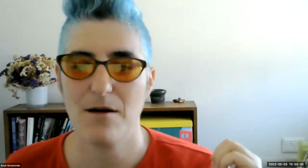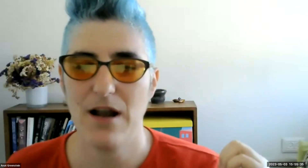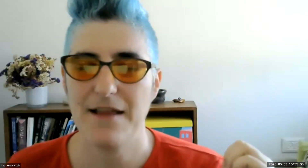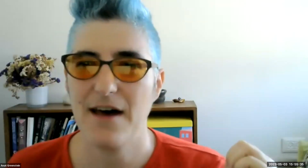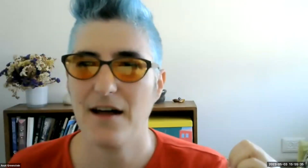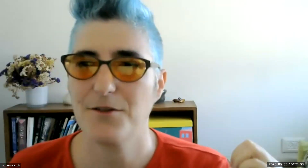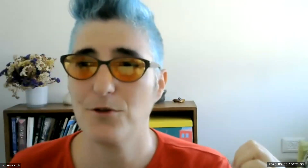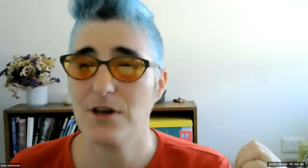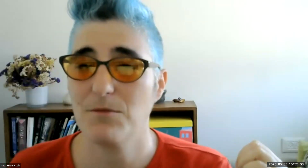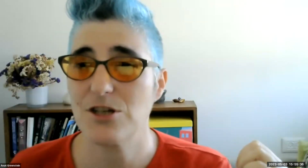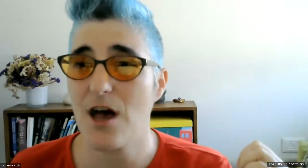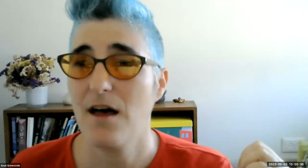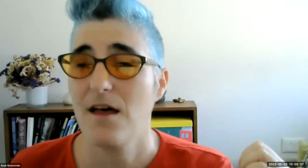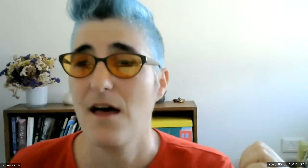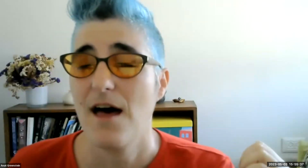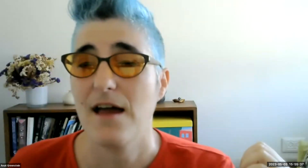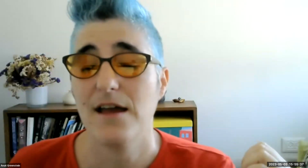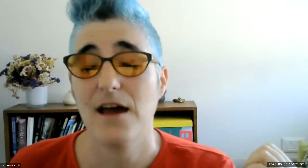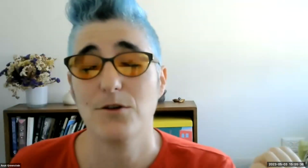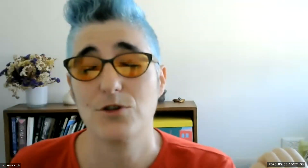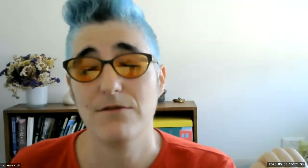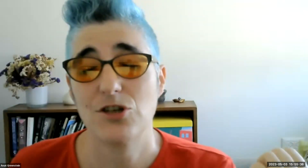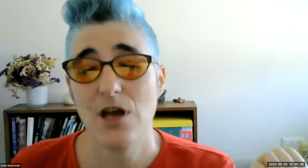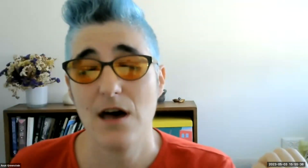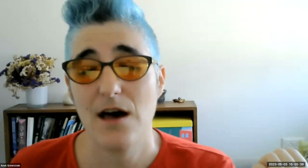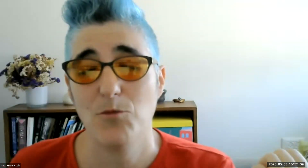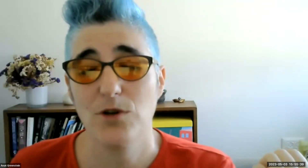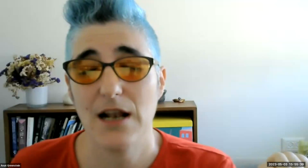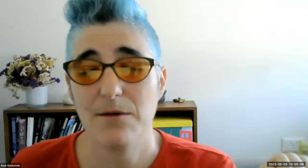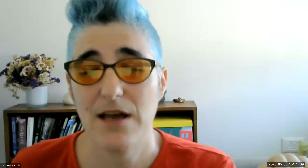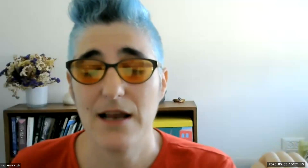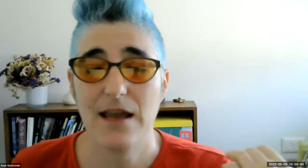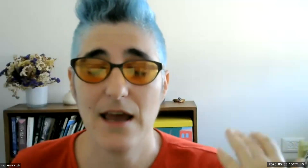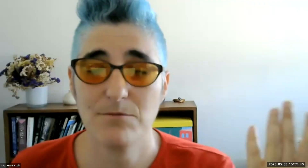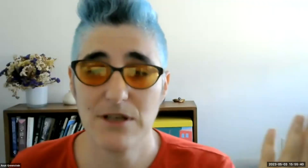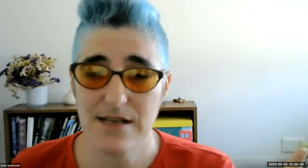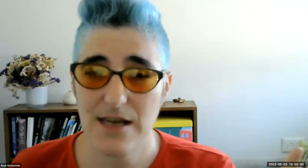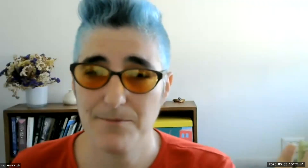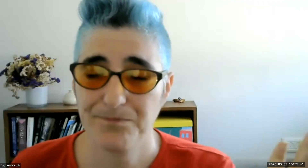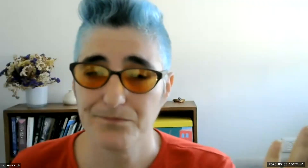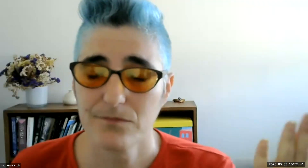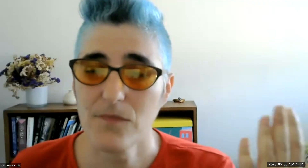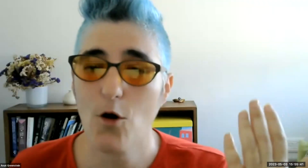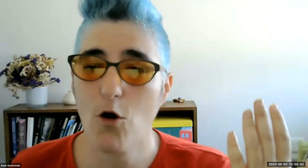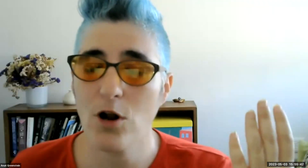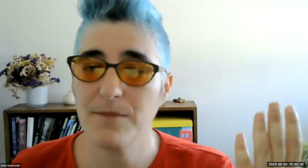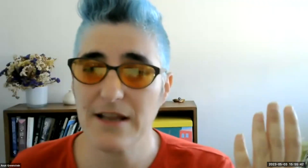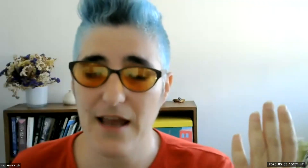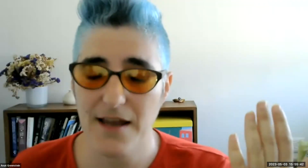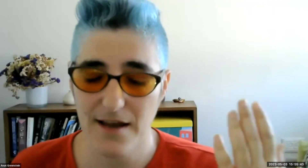קבלת ההחלטות הגמישה אני חושבת שהמודלים האלה כן מציעים כל מיני